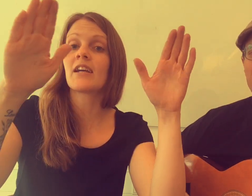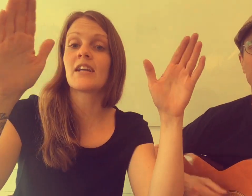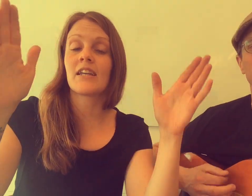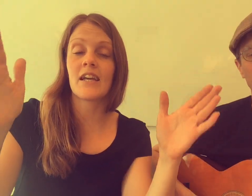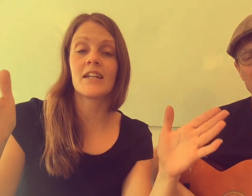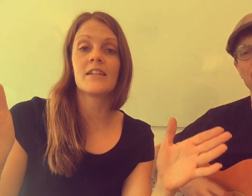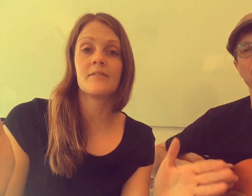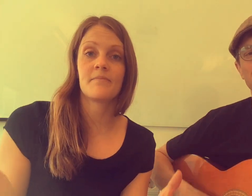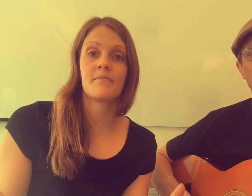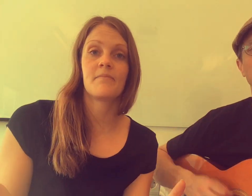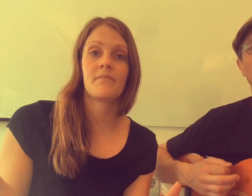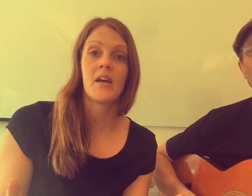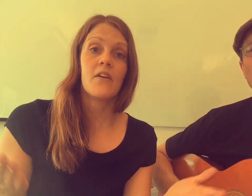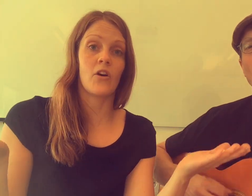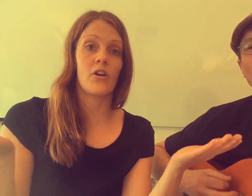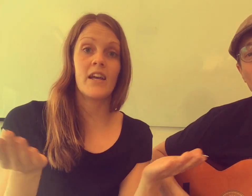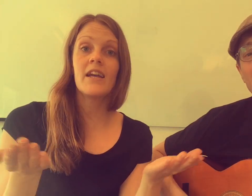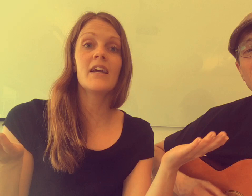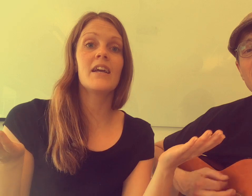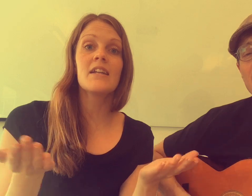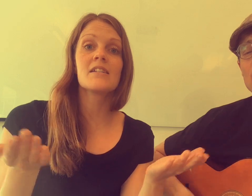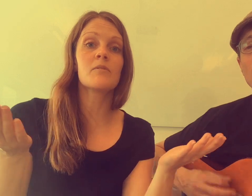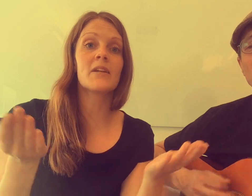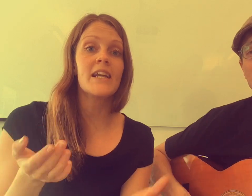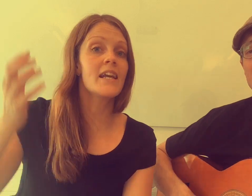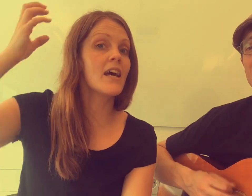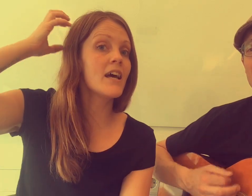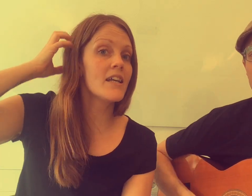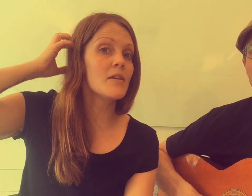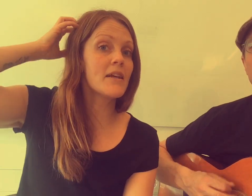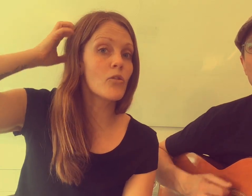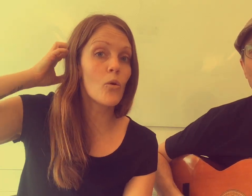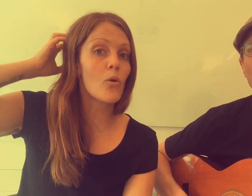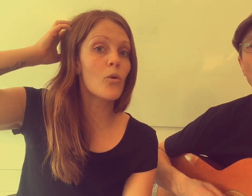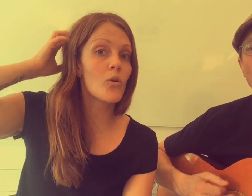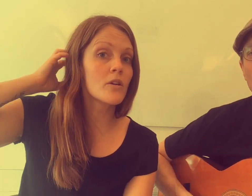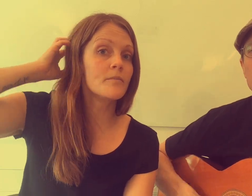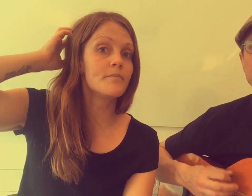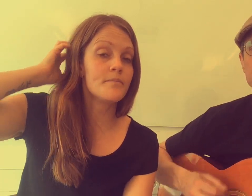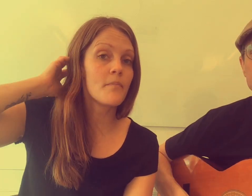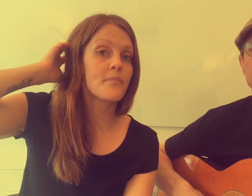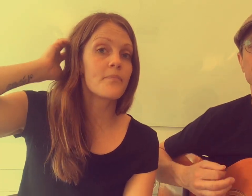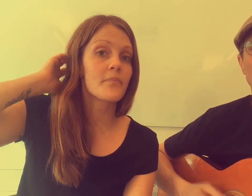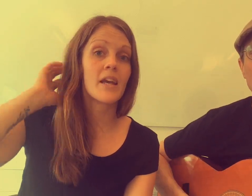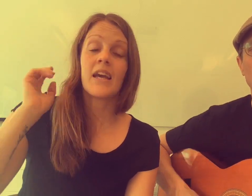ifrån stacken? Vad är det som kliar i mitt hår?